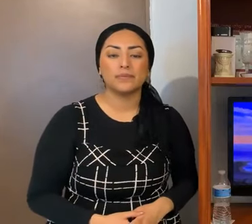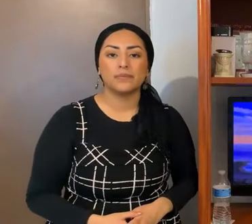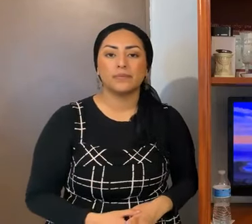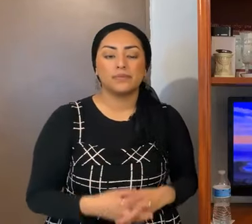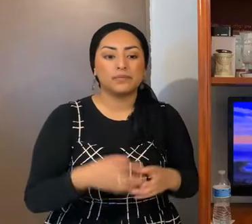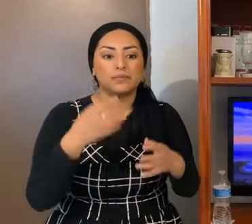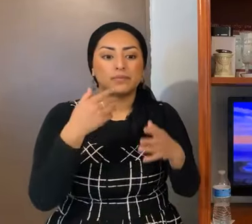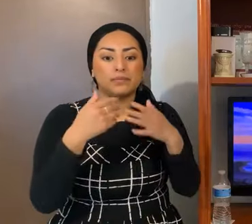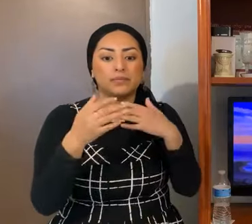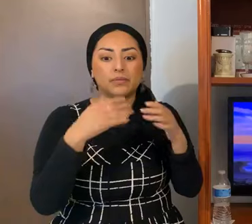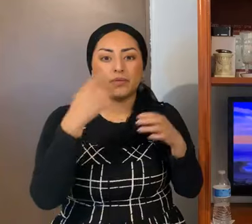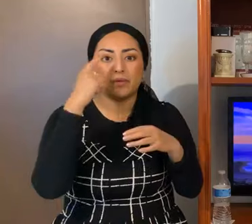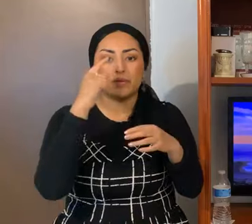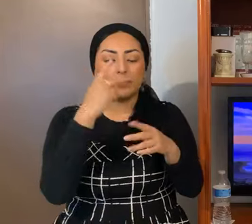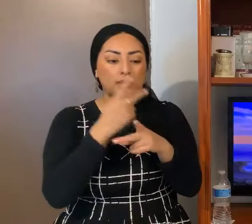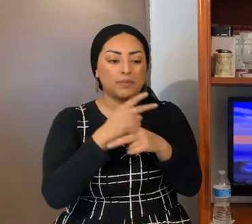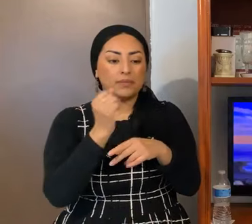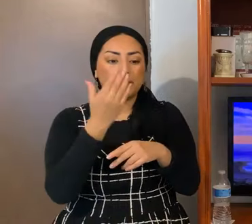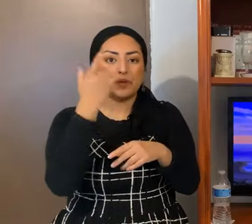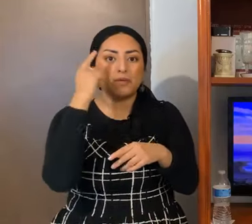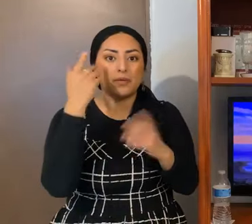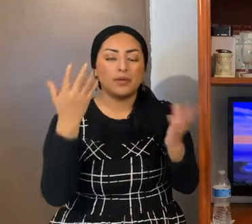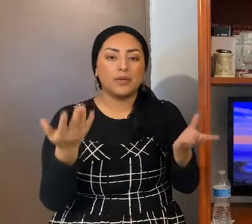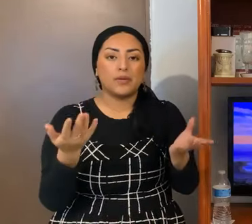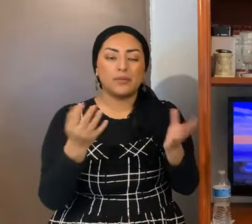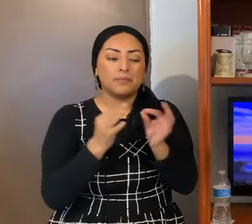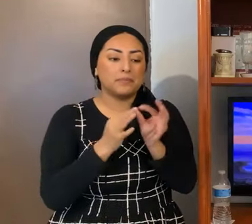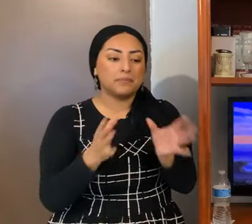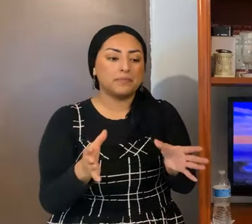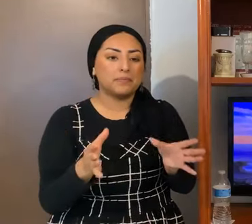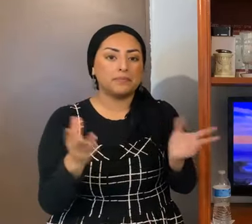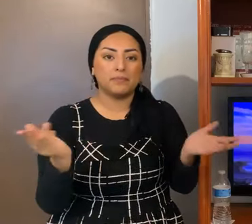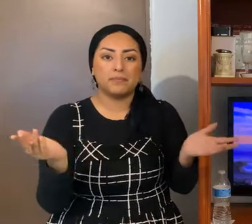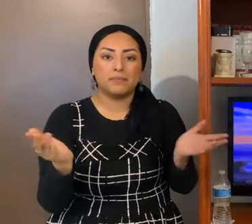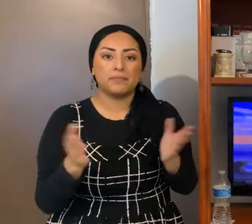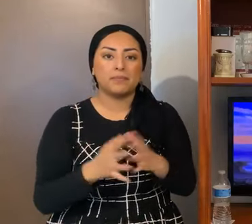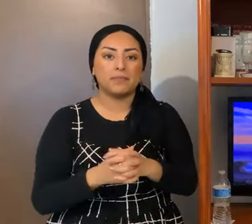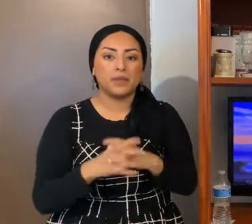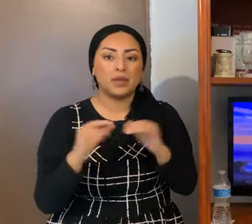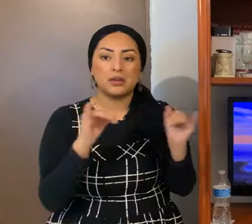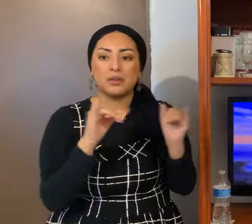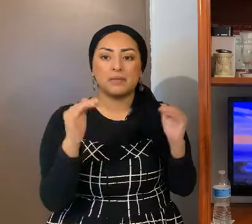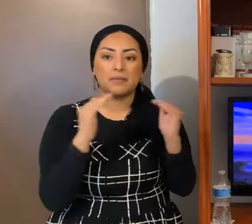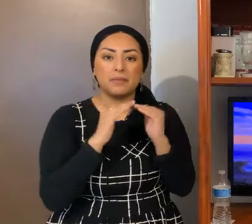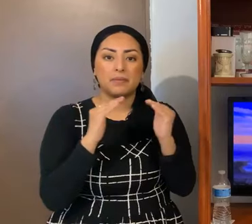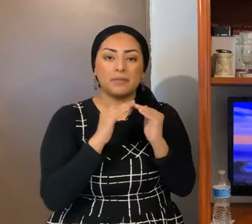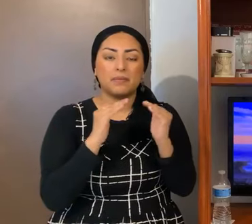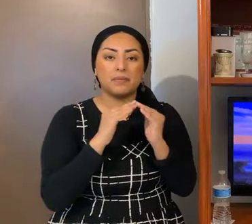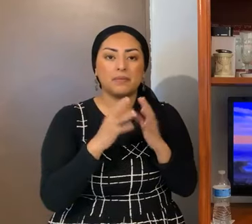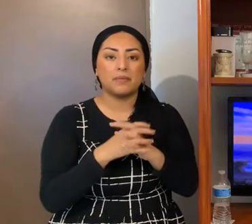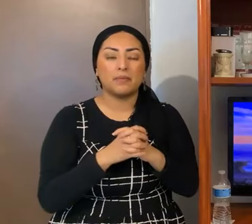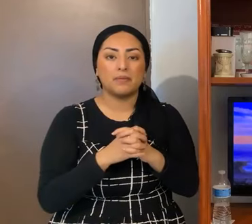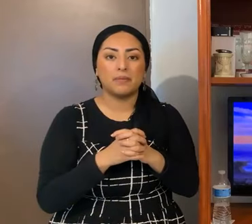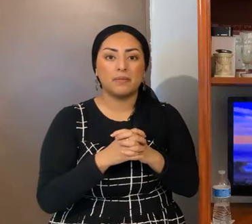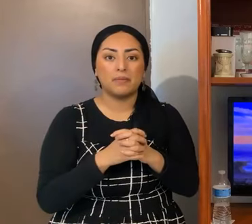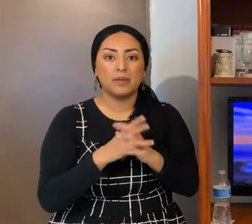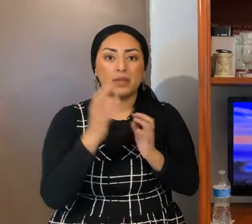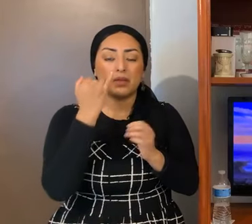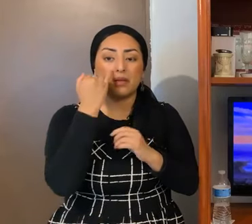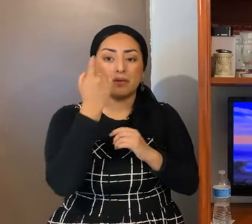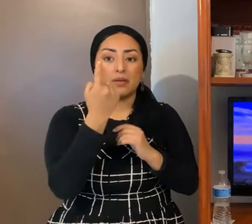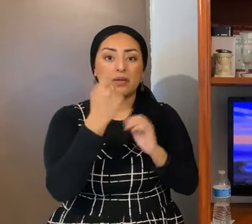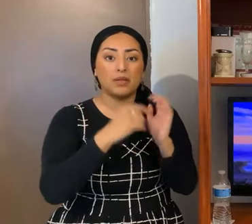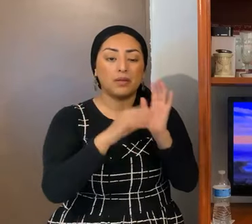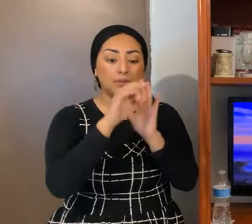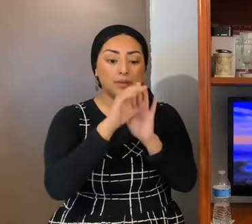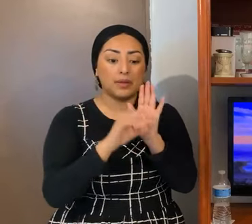entonces de nada sirve que se guarde el Shabbat, de nada sirve, amados hermanos, está al mismo nivel. Si se quebranta un mandamiento,